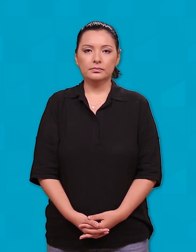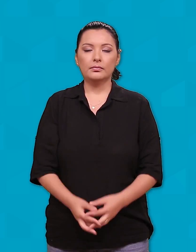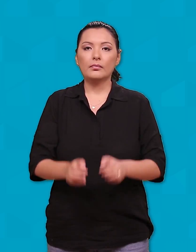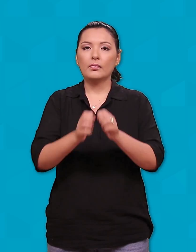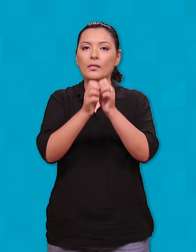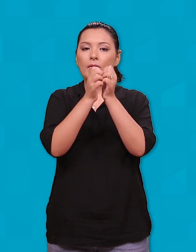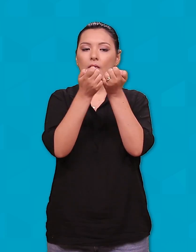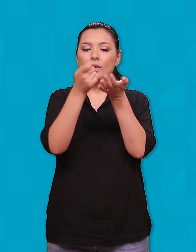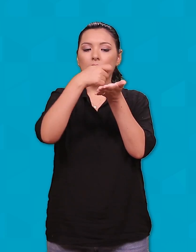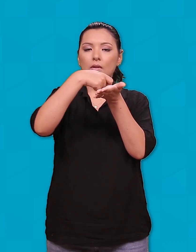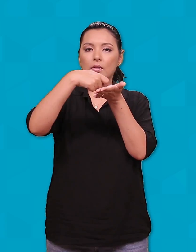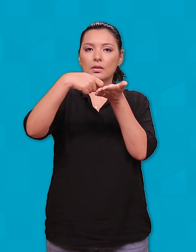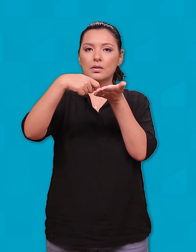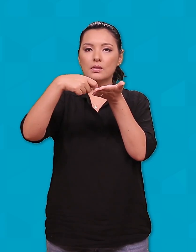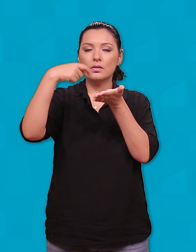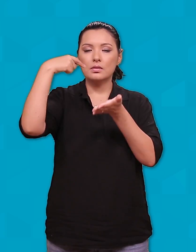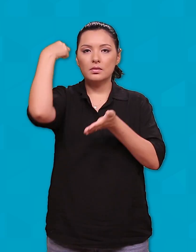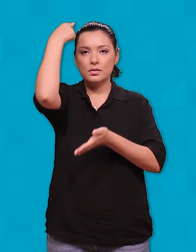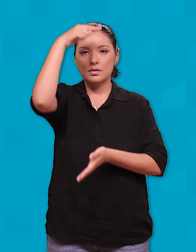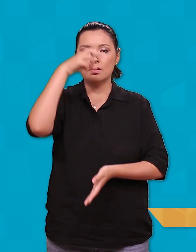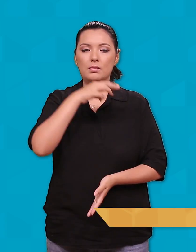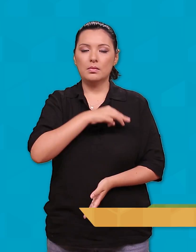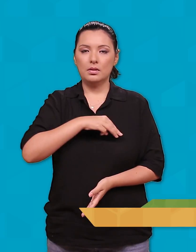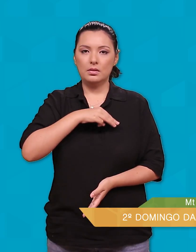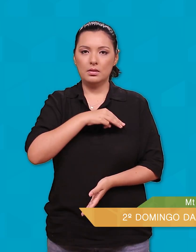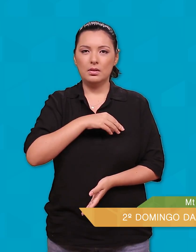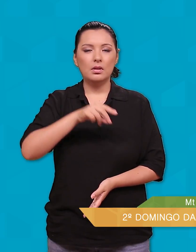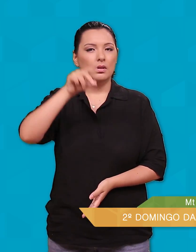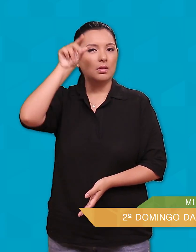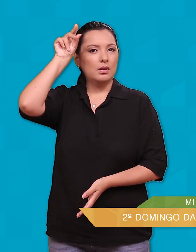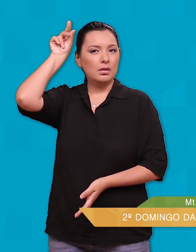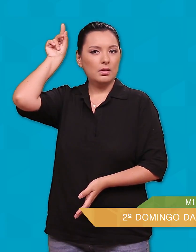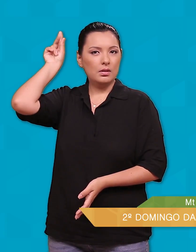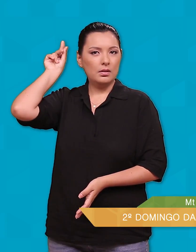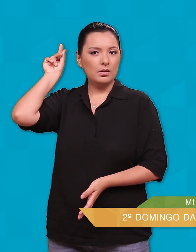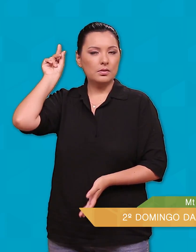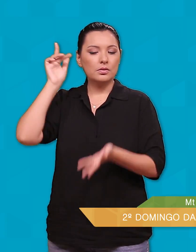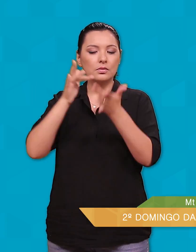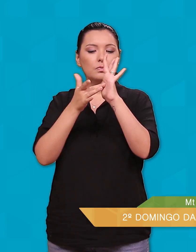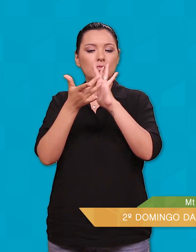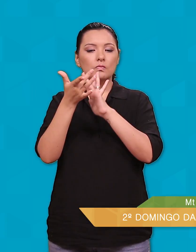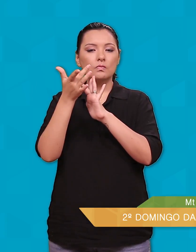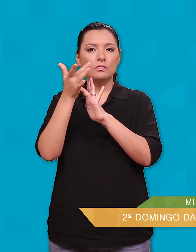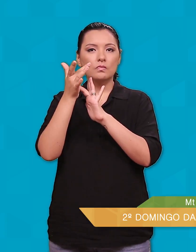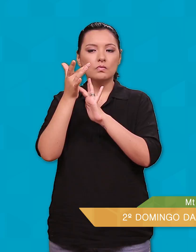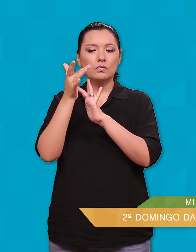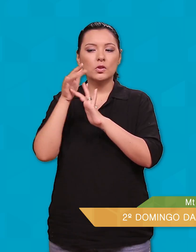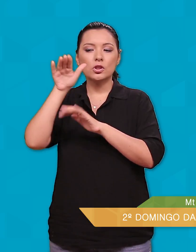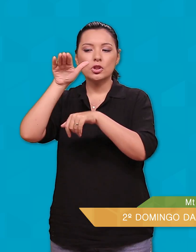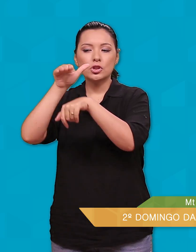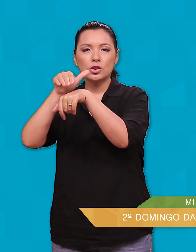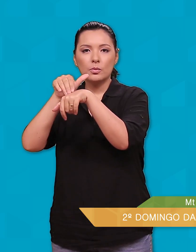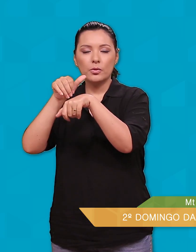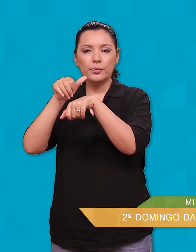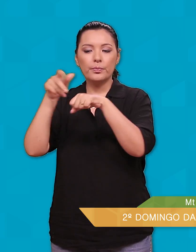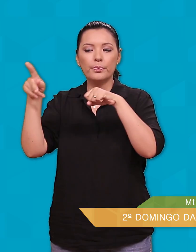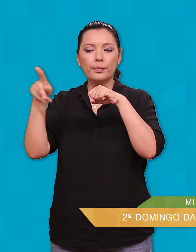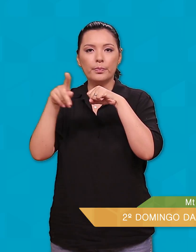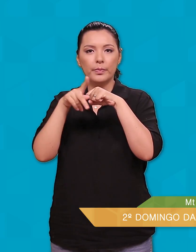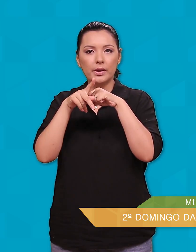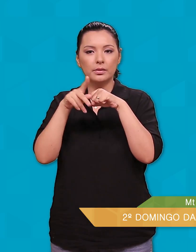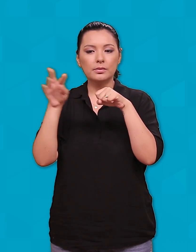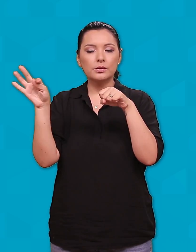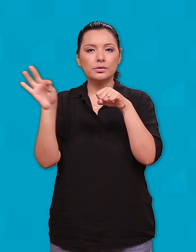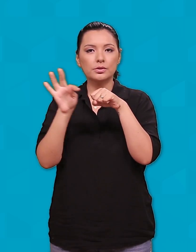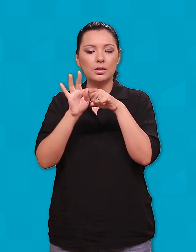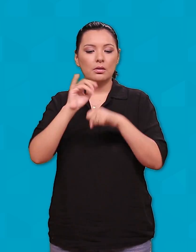Evangelho escrito por São Mateus. Naquele tempo, Jesus tomou consigo Pedro, Tiago